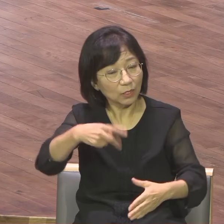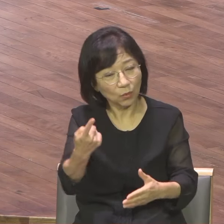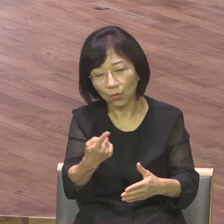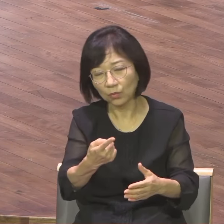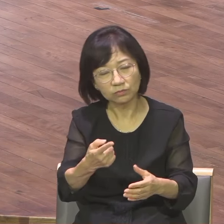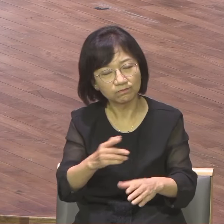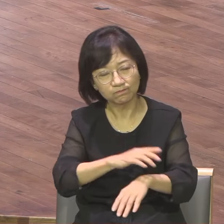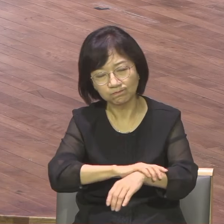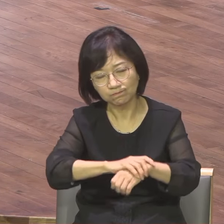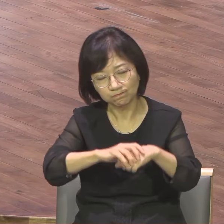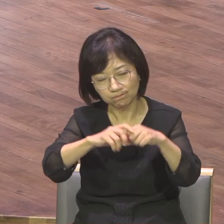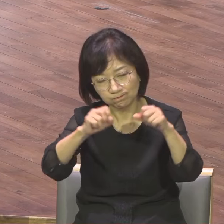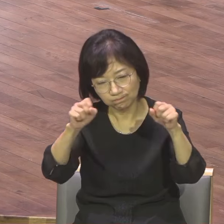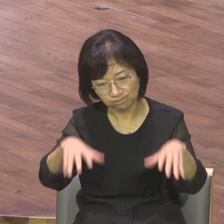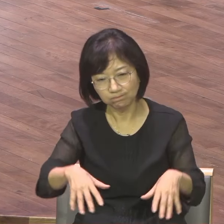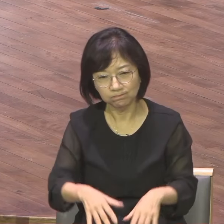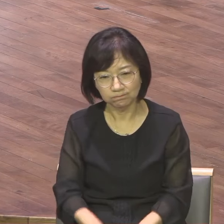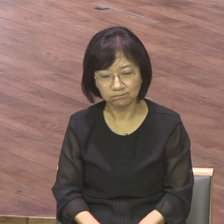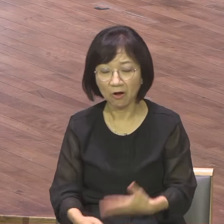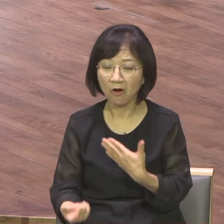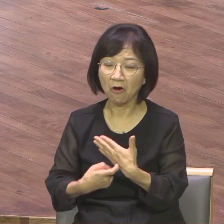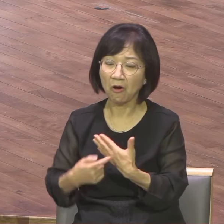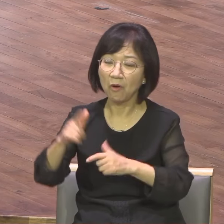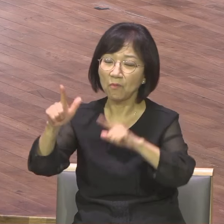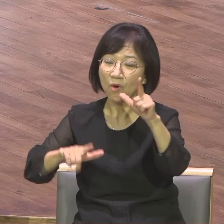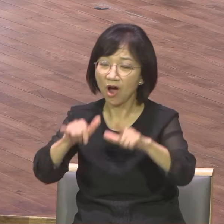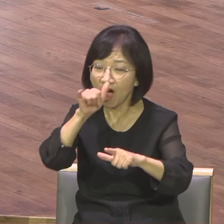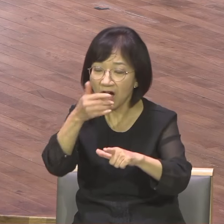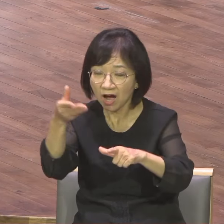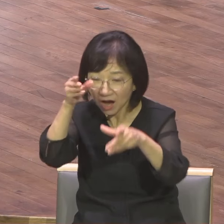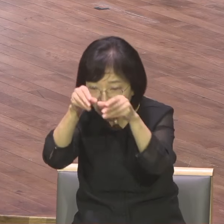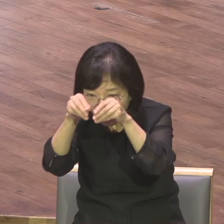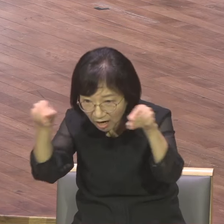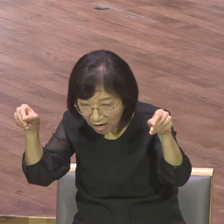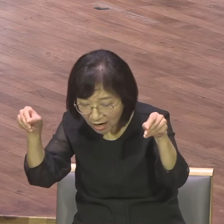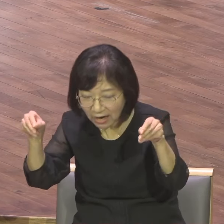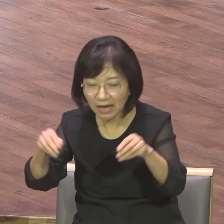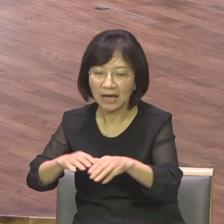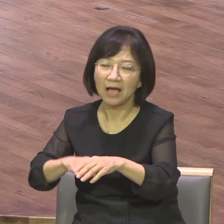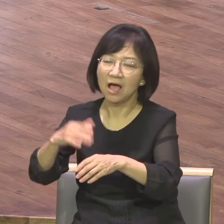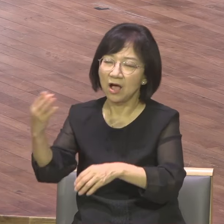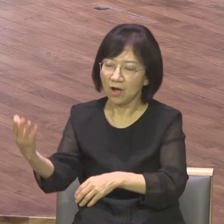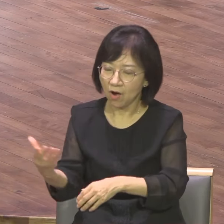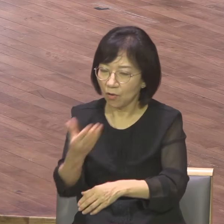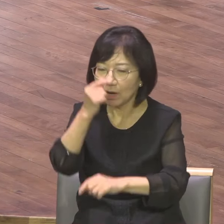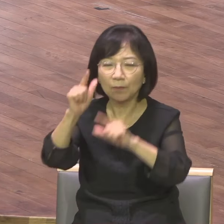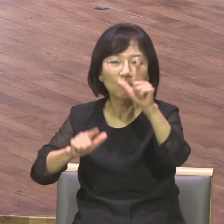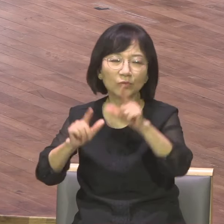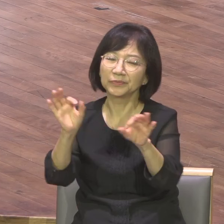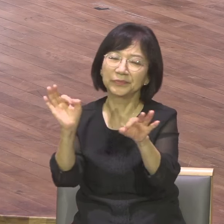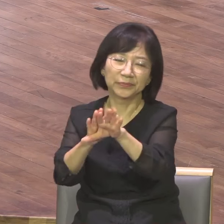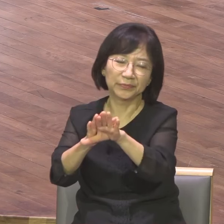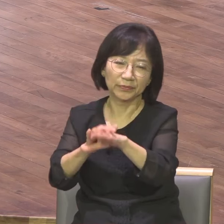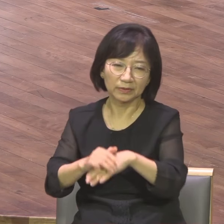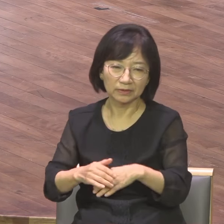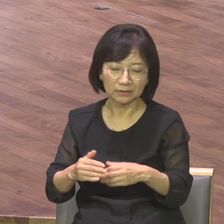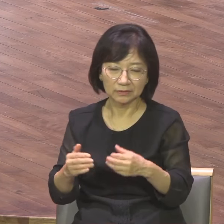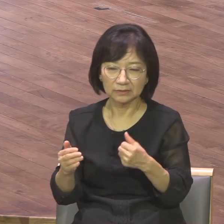경건의 모양만 있지 경건의 내용이 사라진 이스라엘 백성들의 이 종교생활이 결국은 이들의 발목을 다 잡았어요.